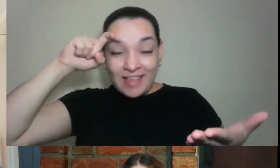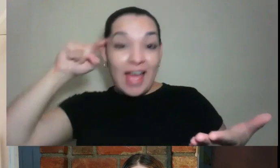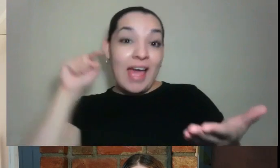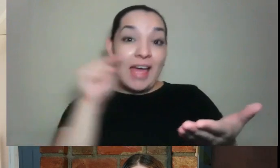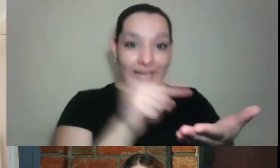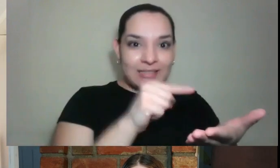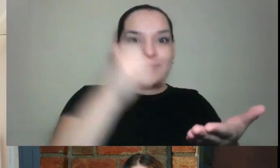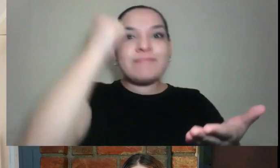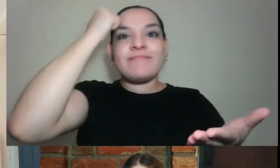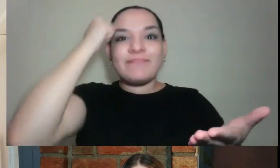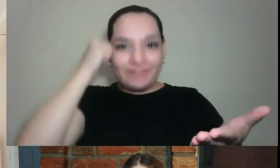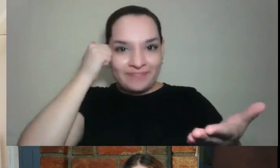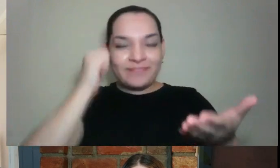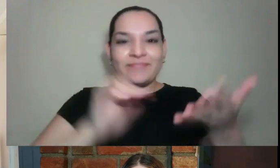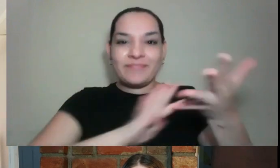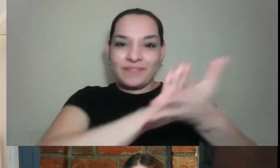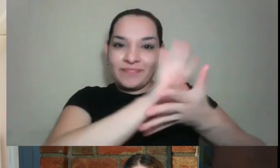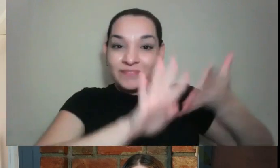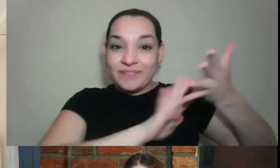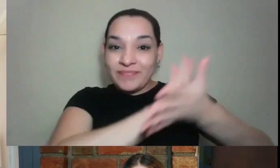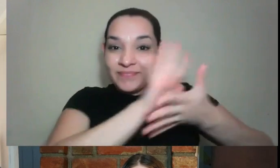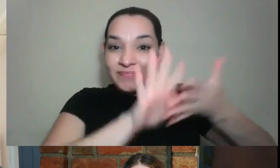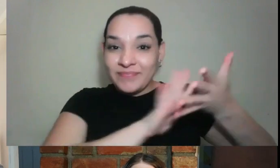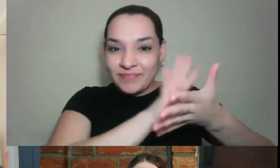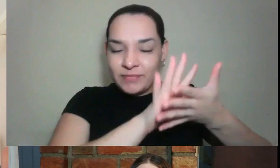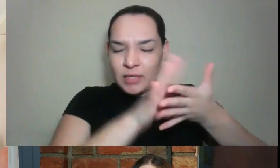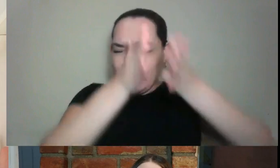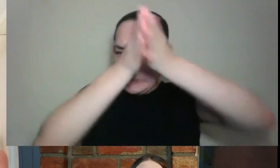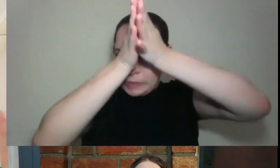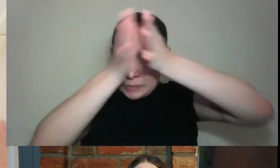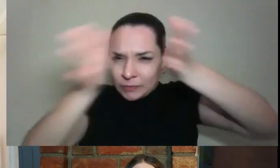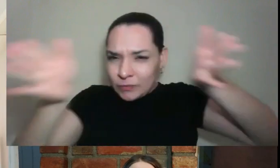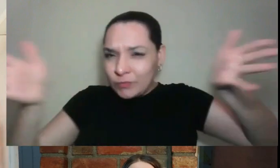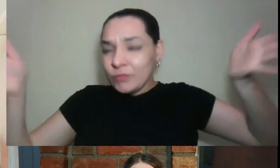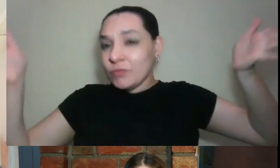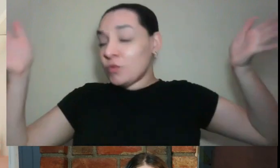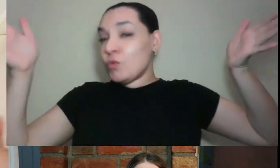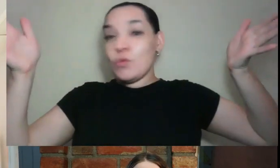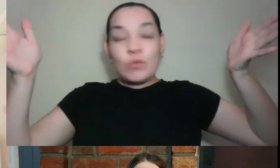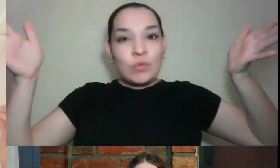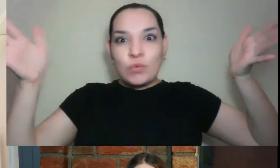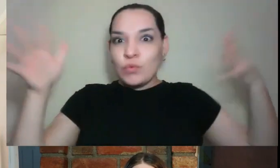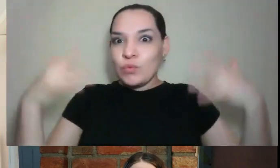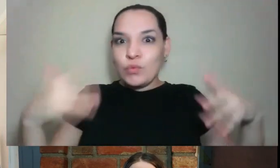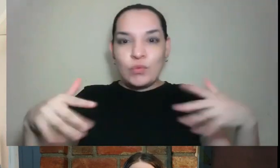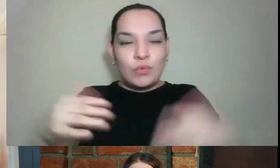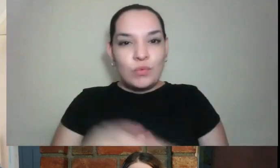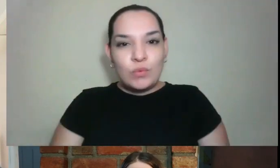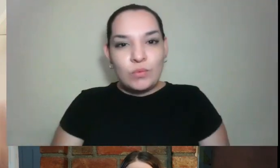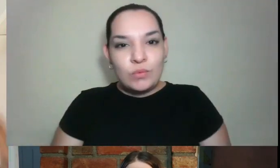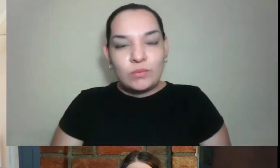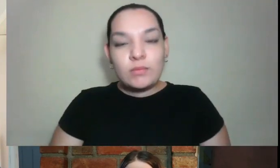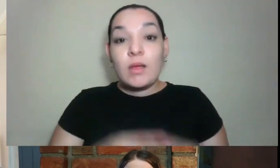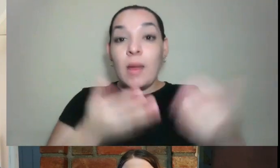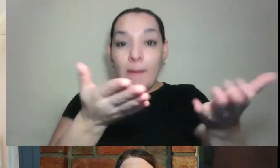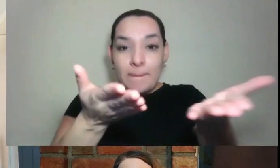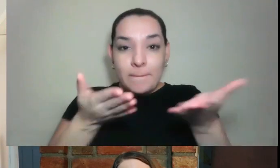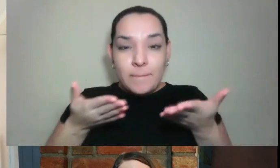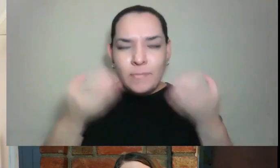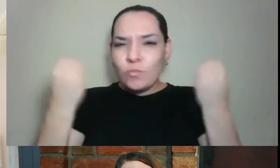sordos y desde ahí empecé a hablar la lengua de señas y me ha abierto enormemente la cabeza y me ha